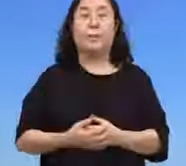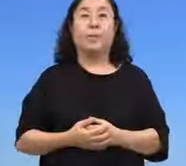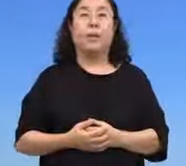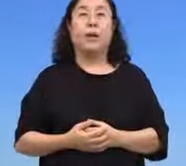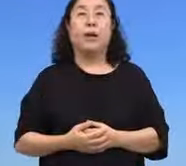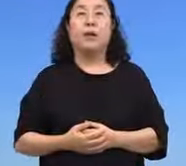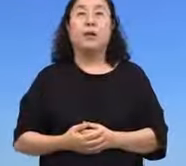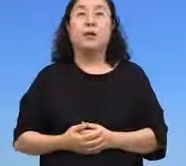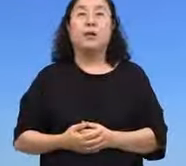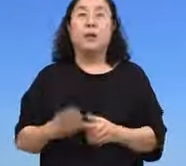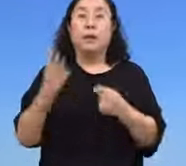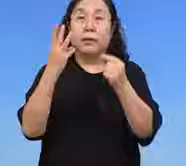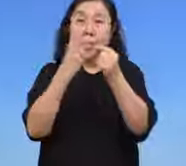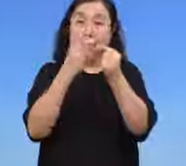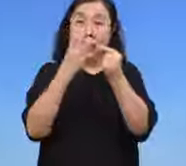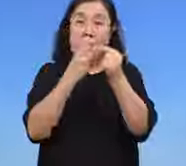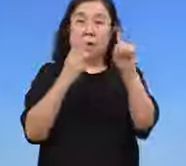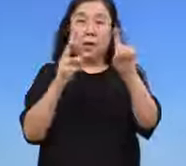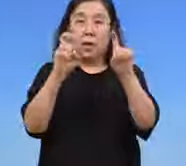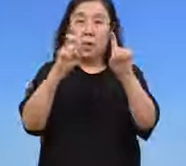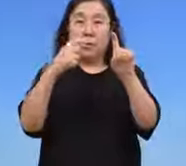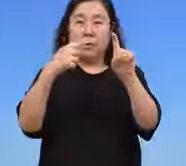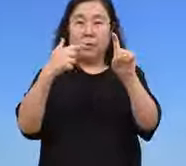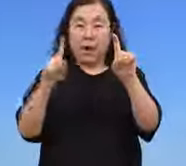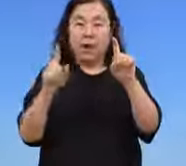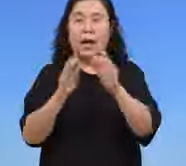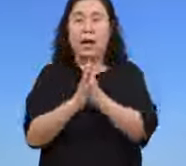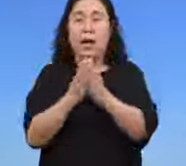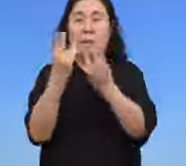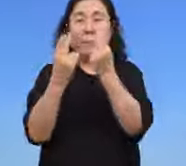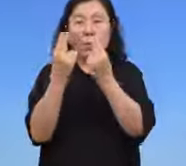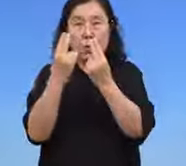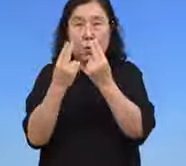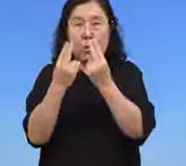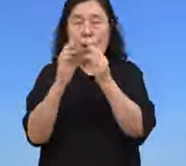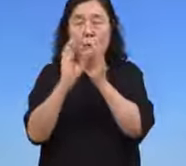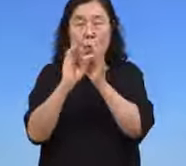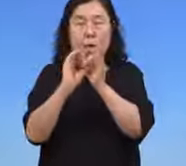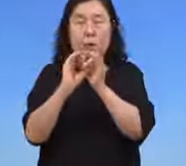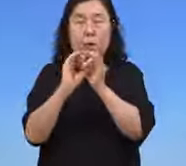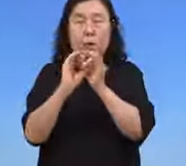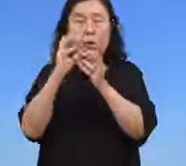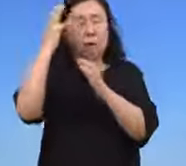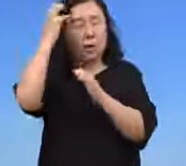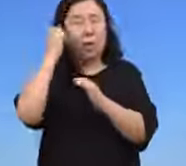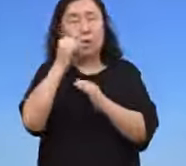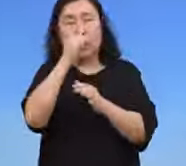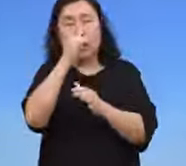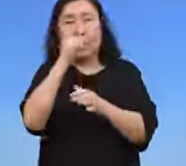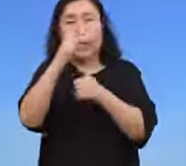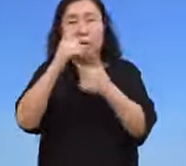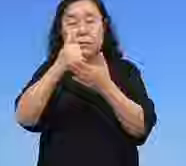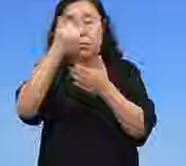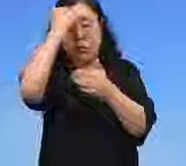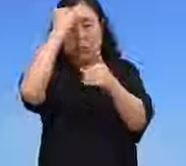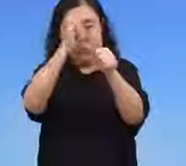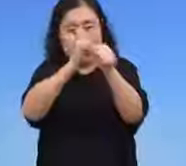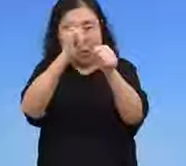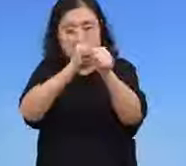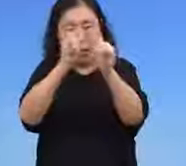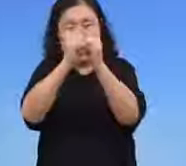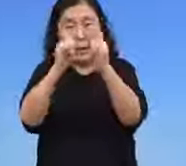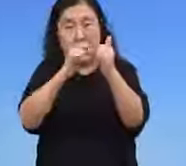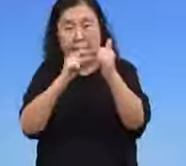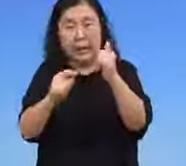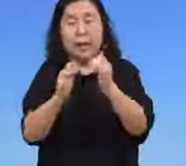그런가 하면은 세 번째로 이 열무나 비유와 관련해서 하나 더 기억하셔야 될 게 있는데요, 하나님은 충성된